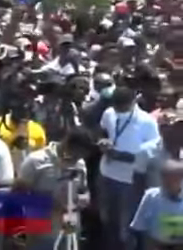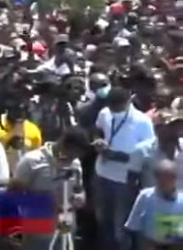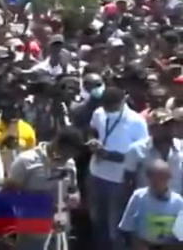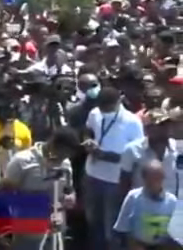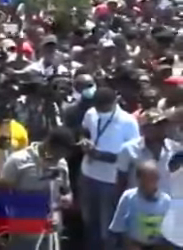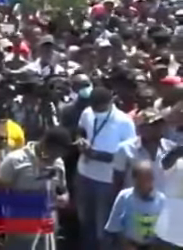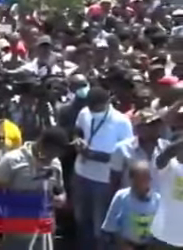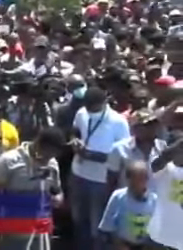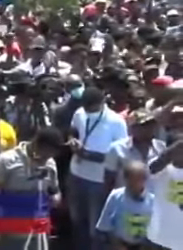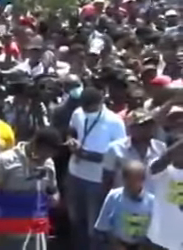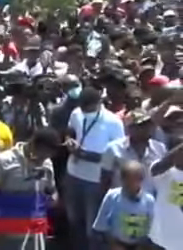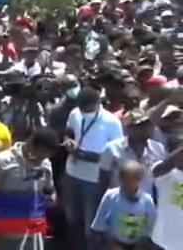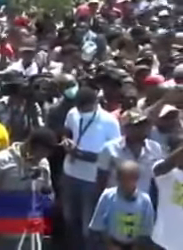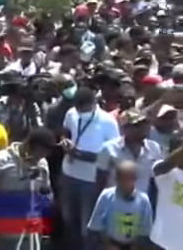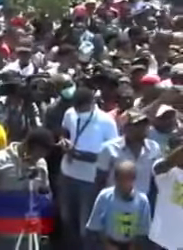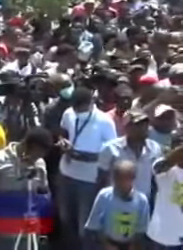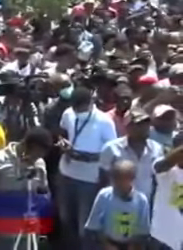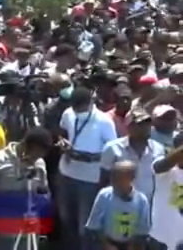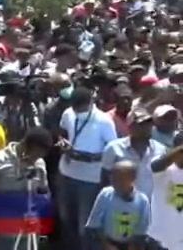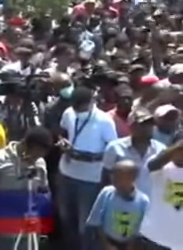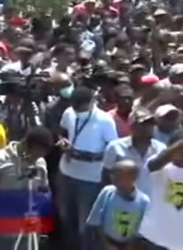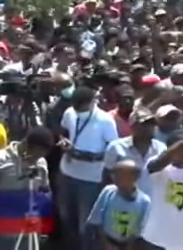construction ça supposé commencer